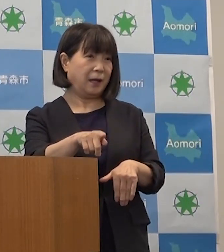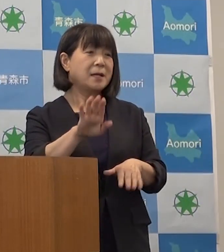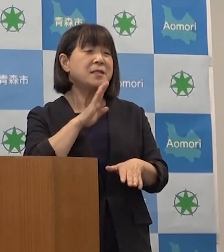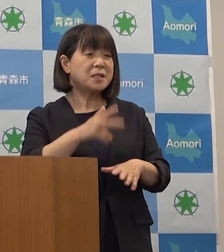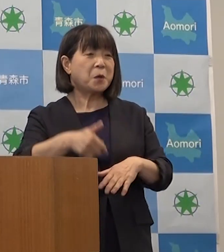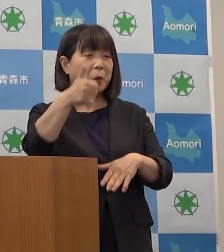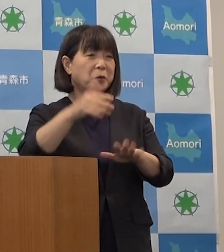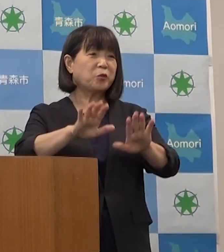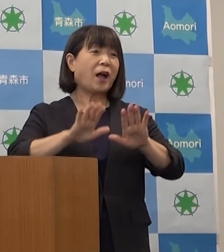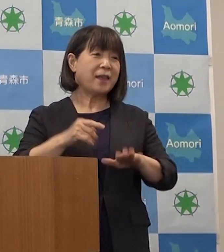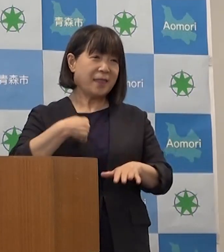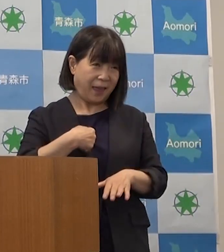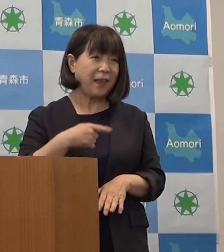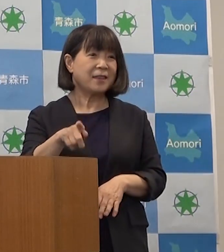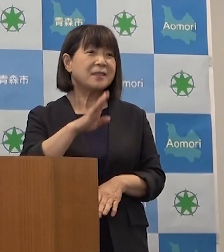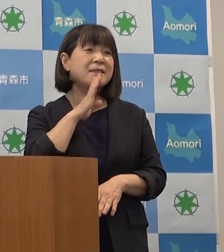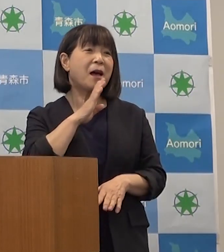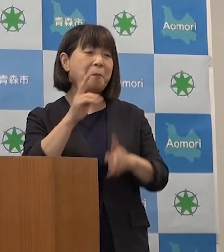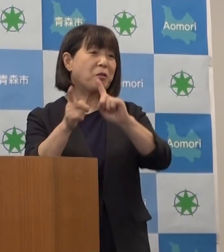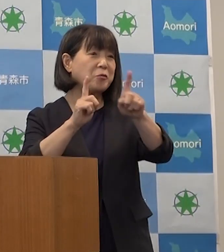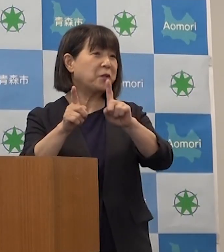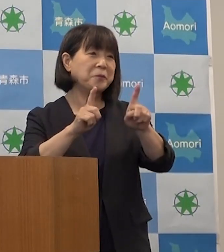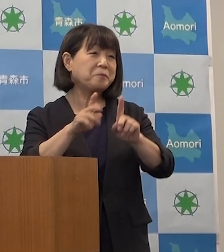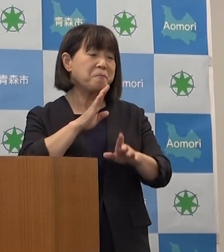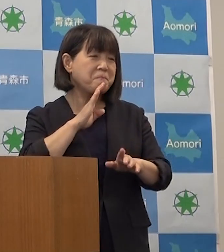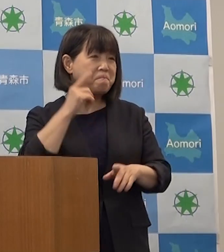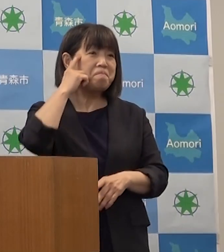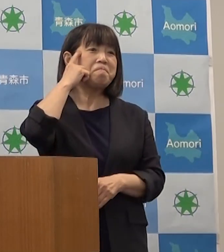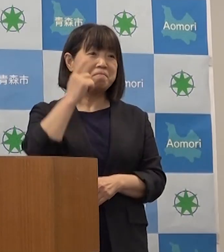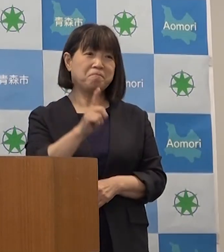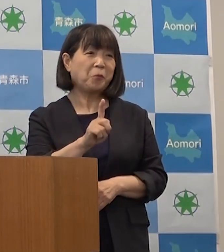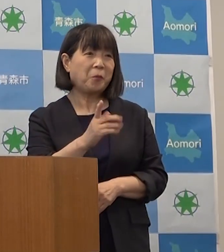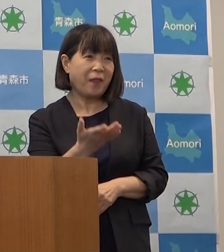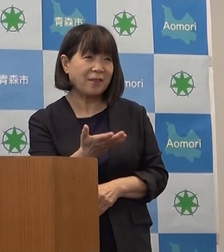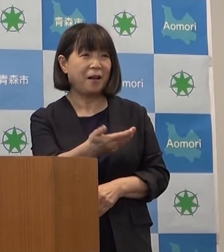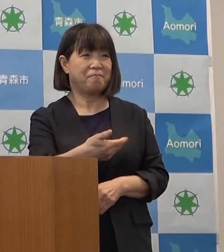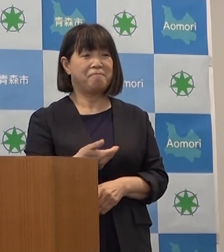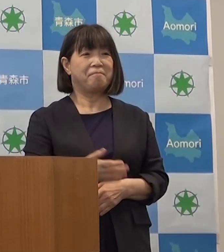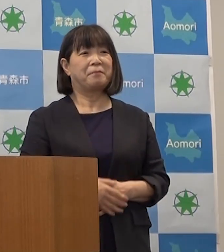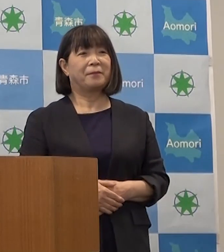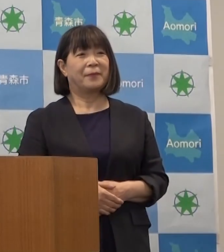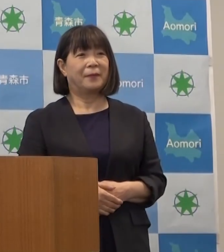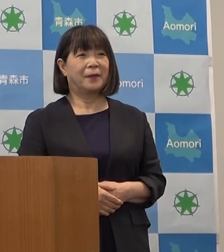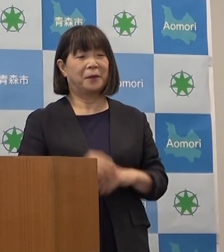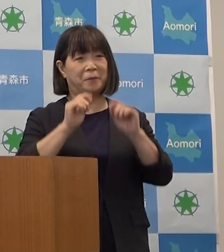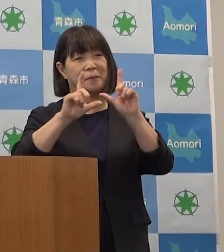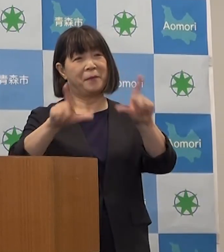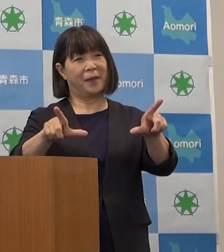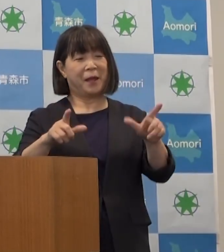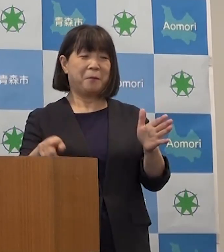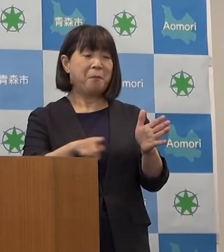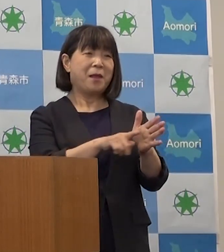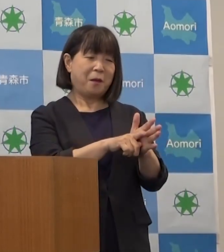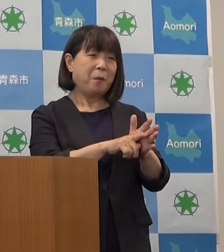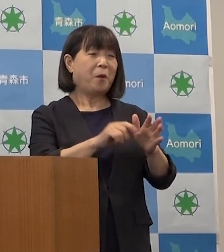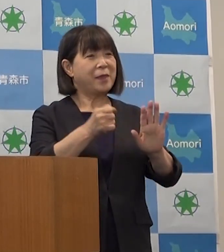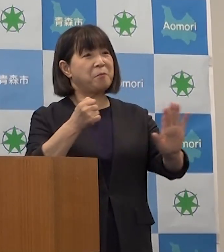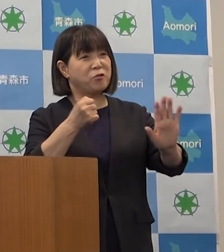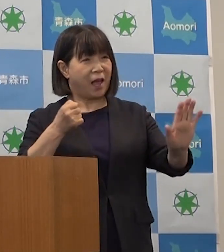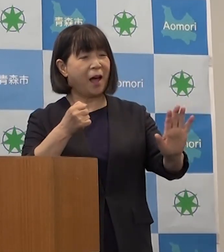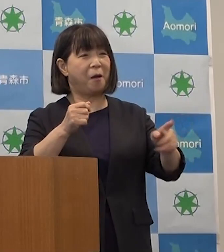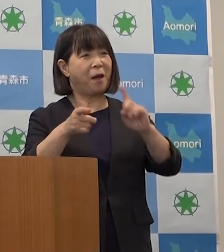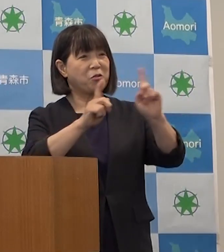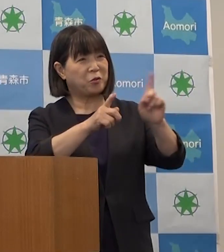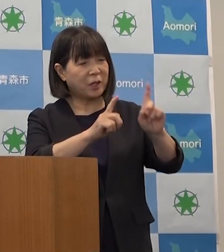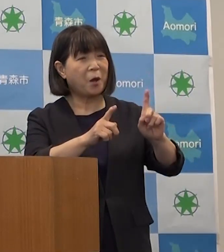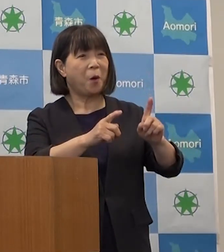というのは見え方感じ方はいかがでしたでしょうか。 そうですね、今までもねぶた祭りに関しては主催団